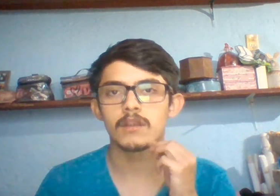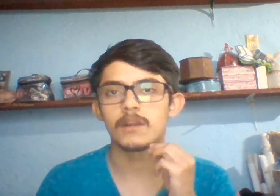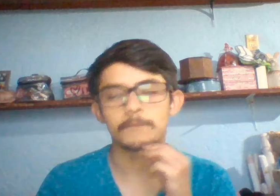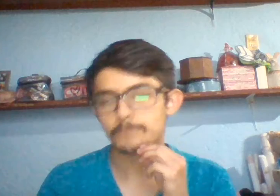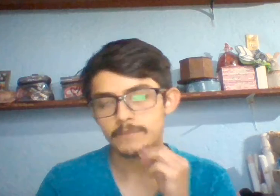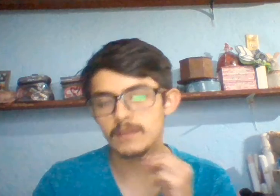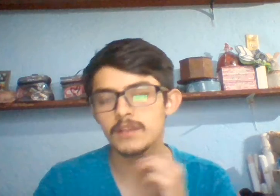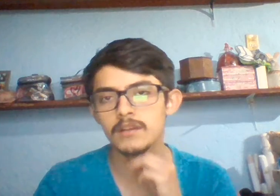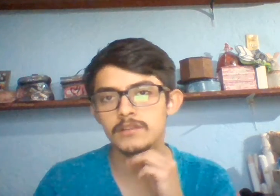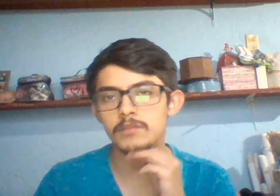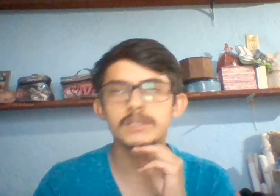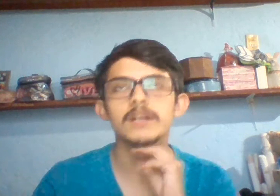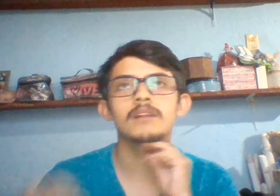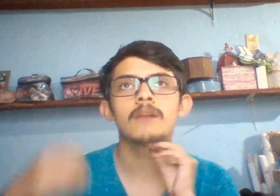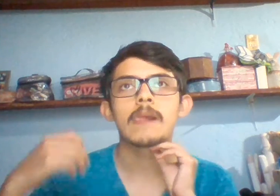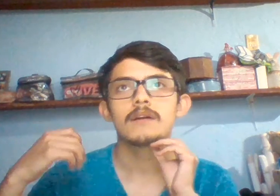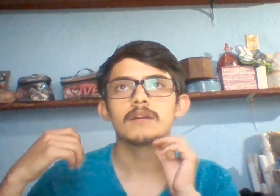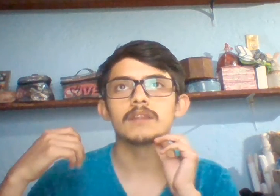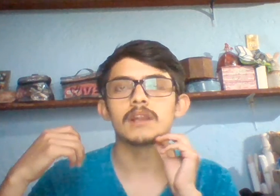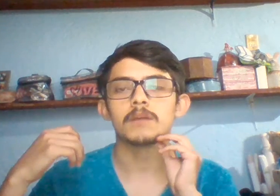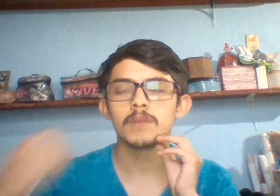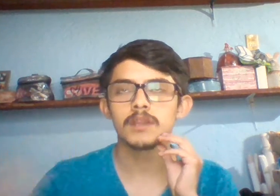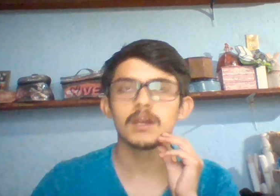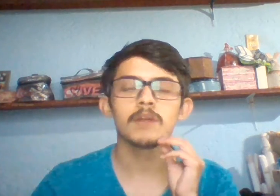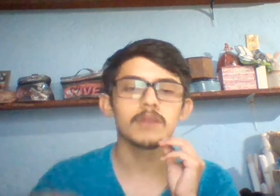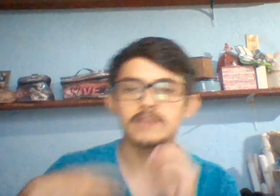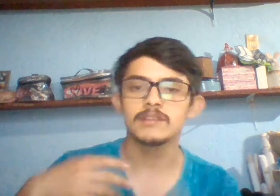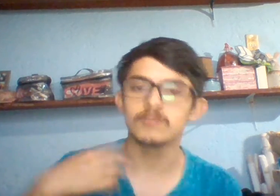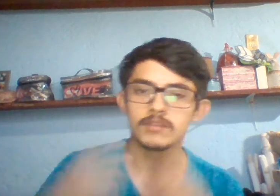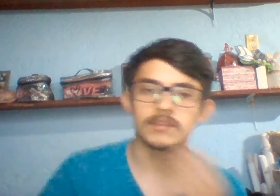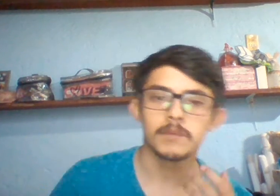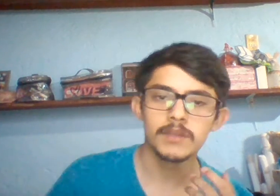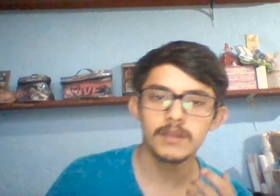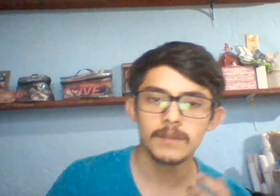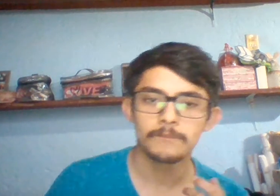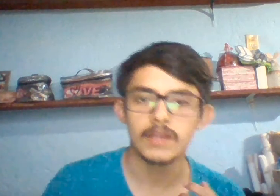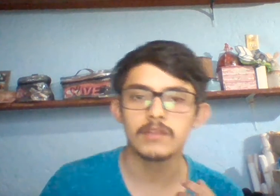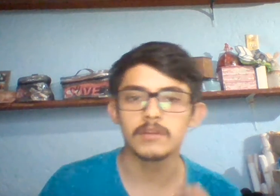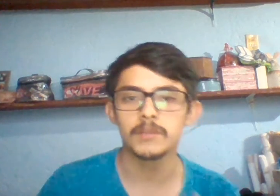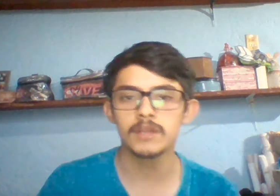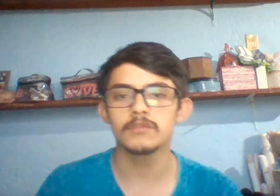del, del cigüeñal, de la bomba de agua y así sucesivamente. Y lo combina con un